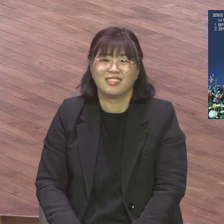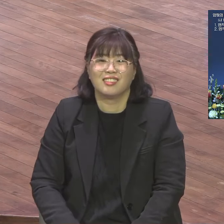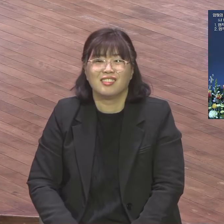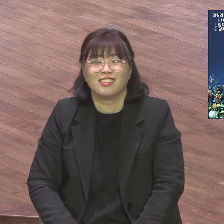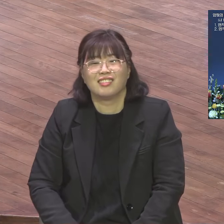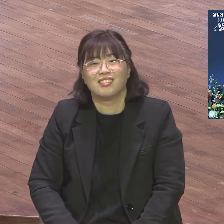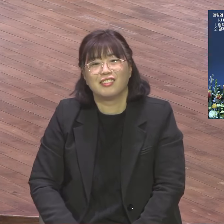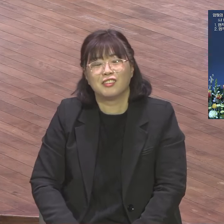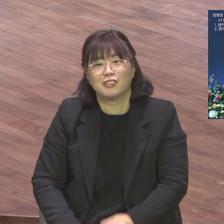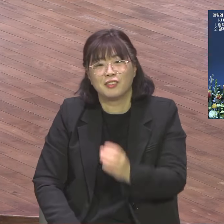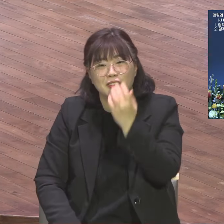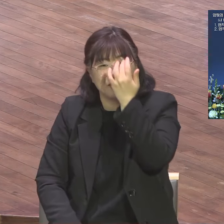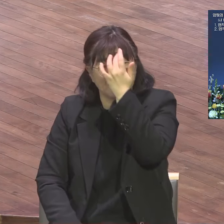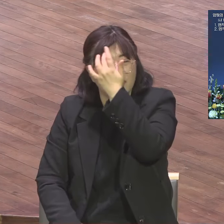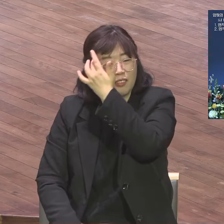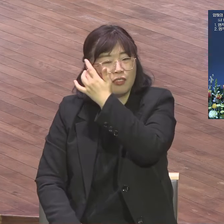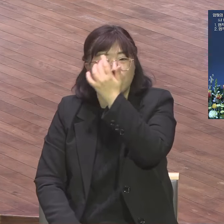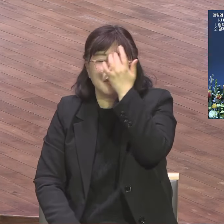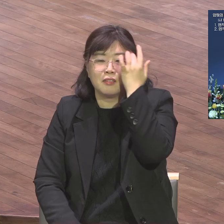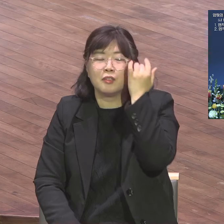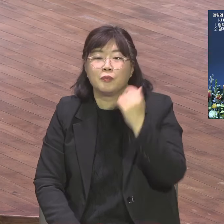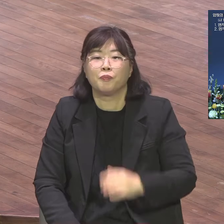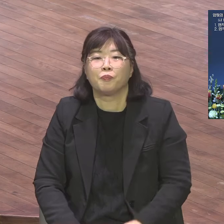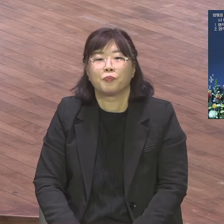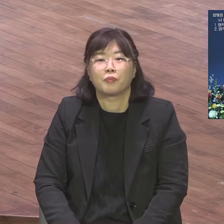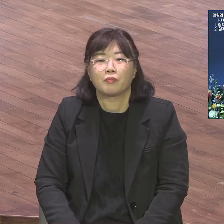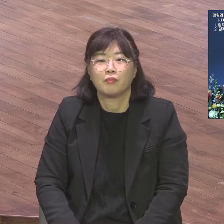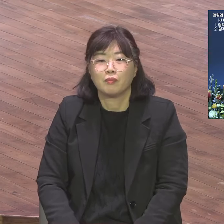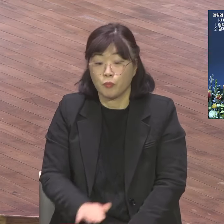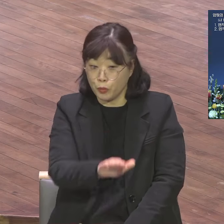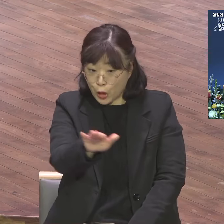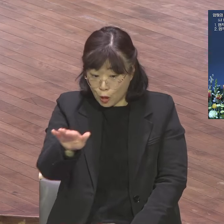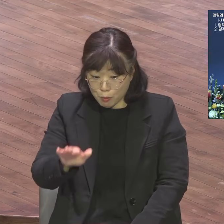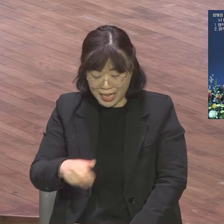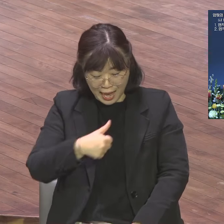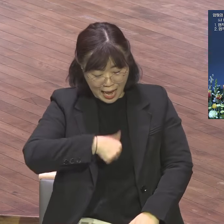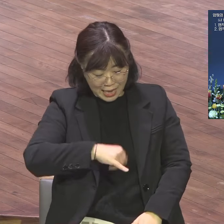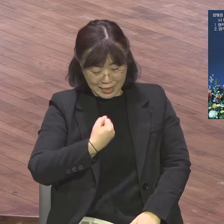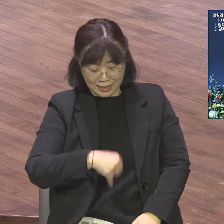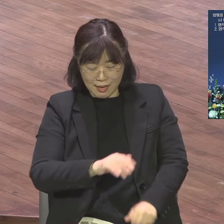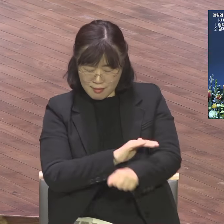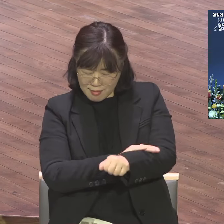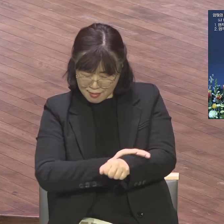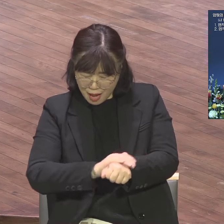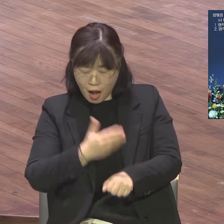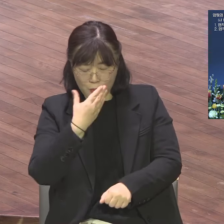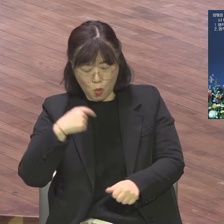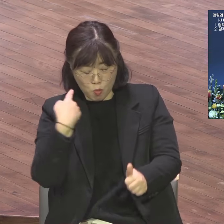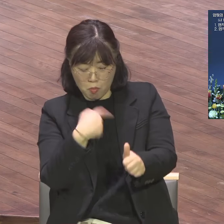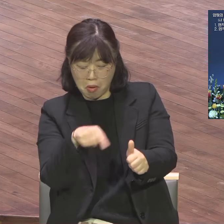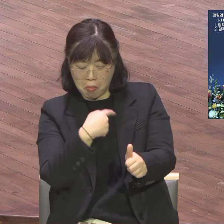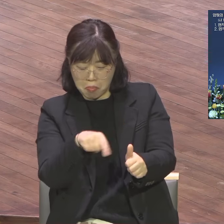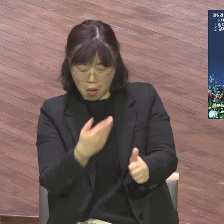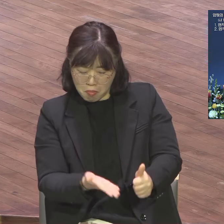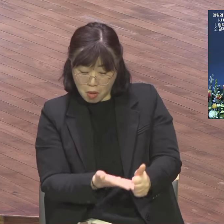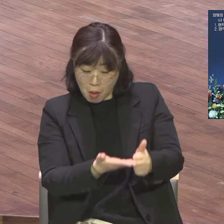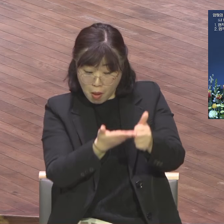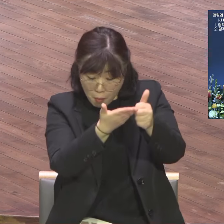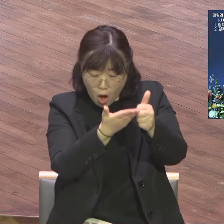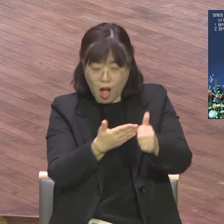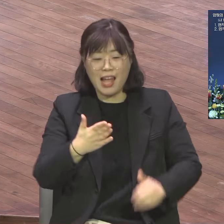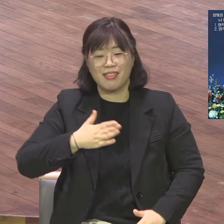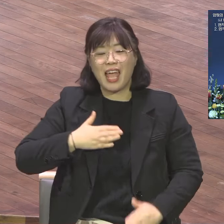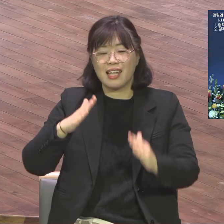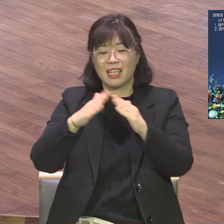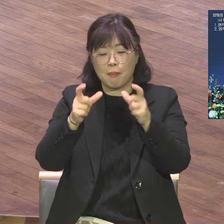이 유산을 남기는 것도 뭐요? 이 장막터를 넓히는 겁니다. 다윗은 오늘